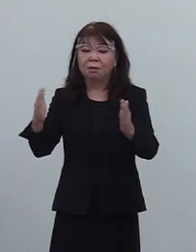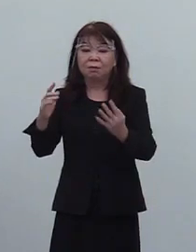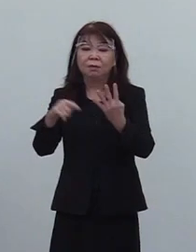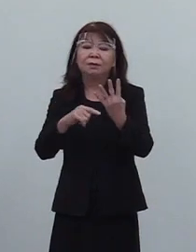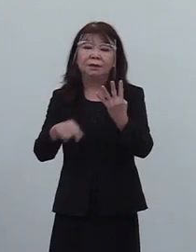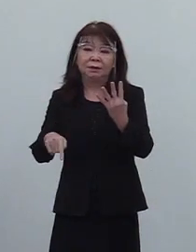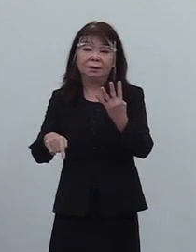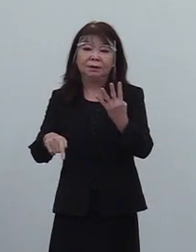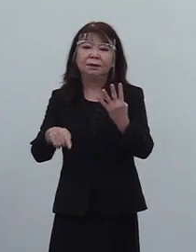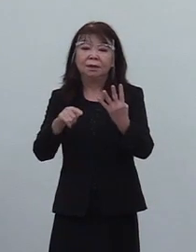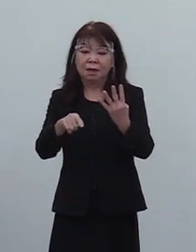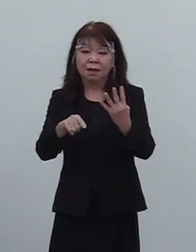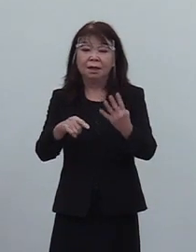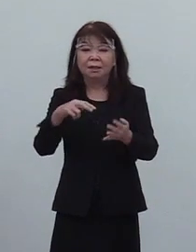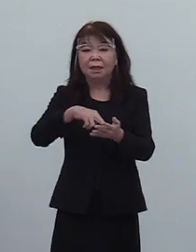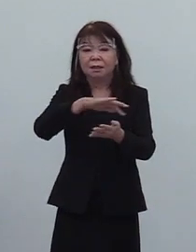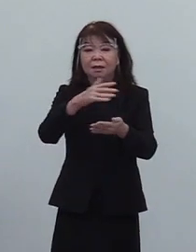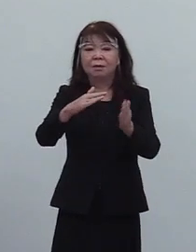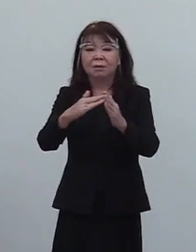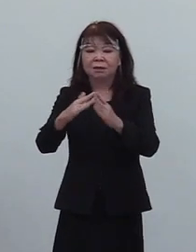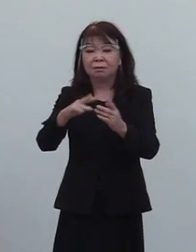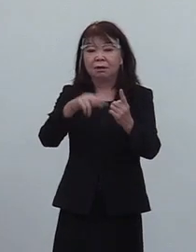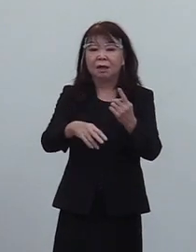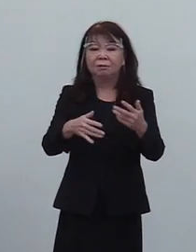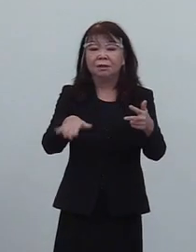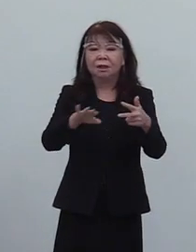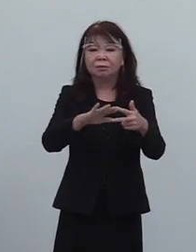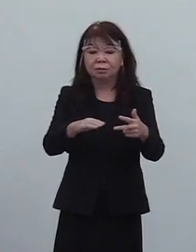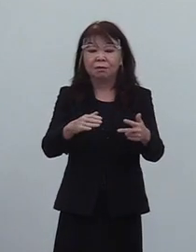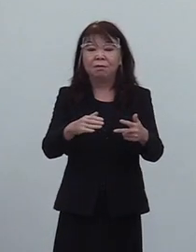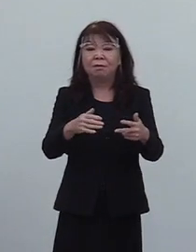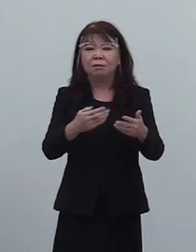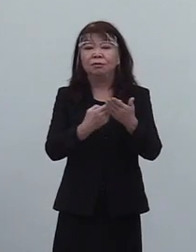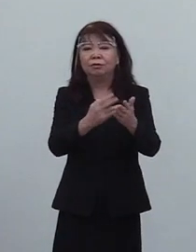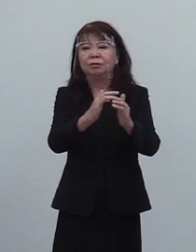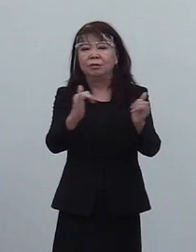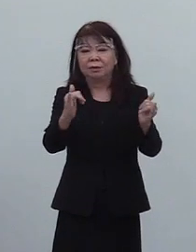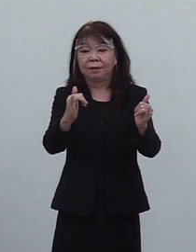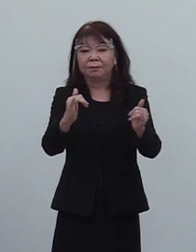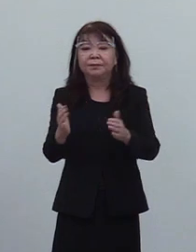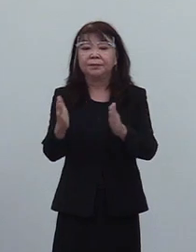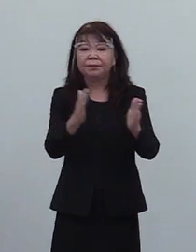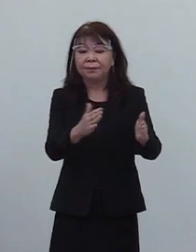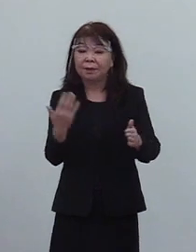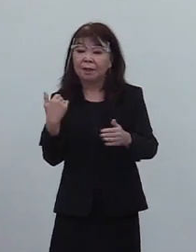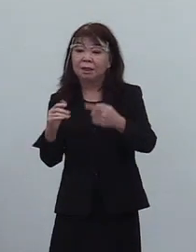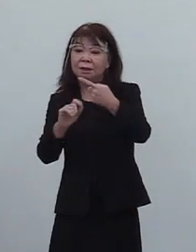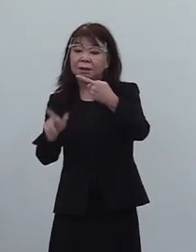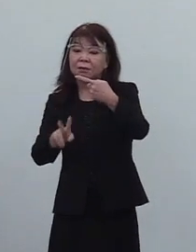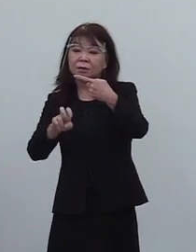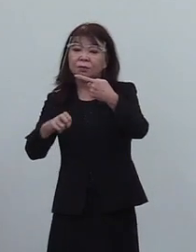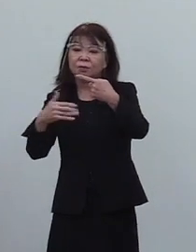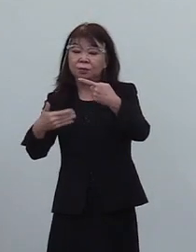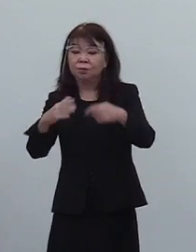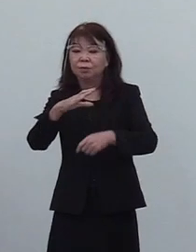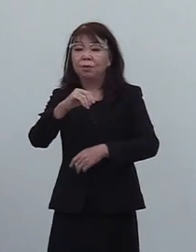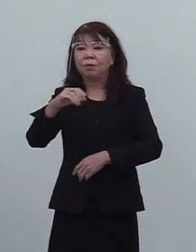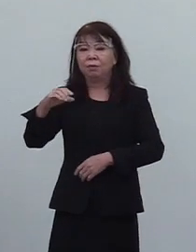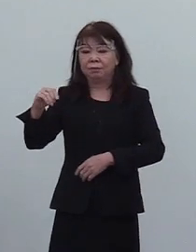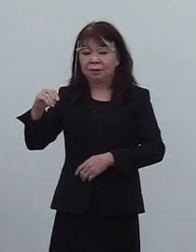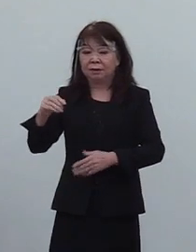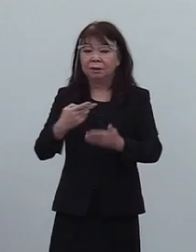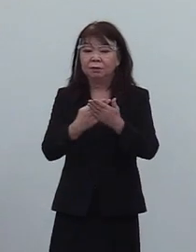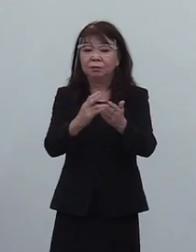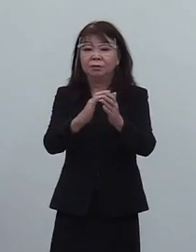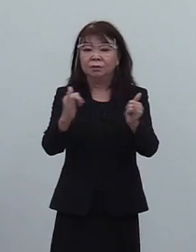4人の方になります。1月29日土曜日でございますが、入所